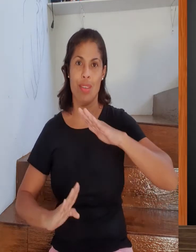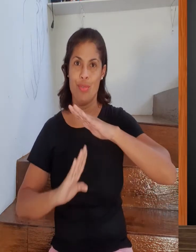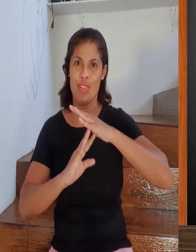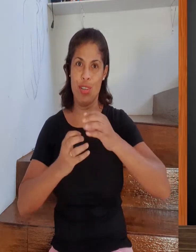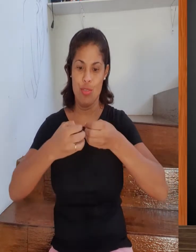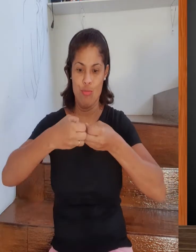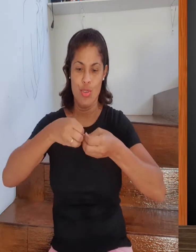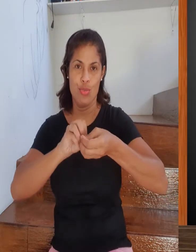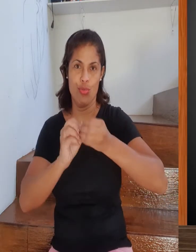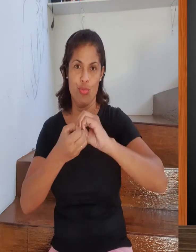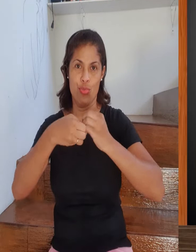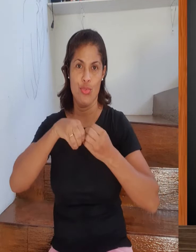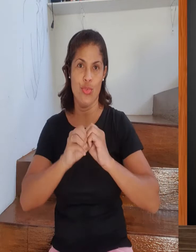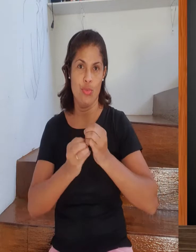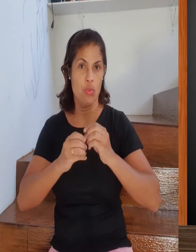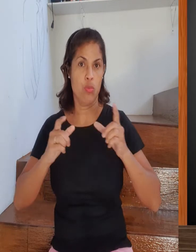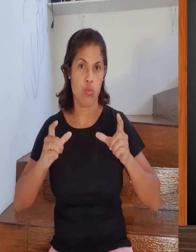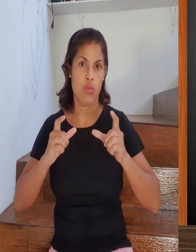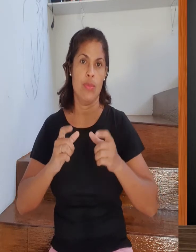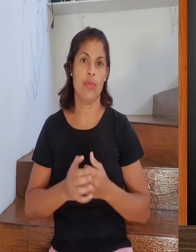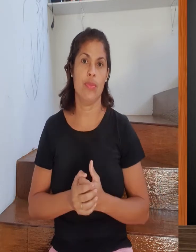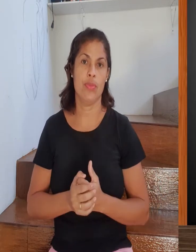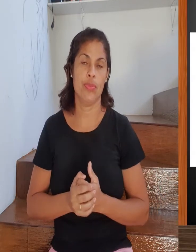no tamanho molecular, como nós vamos ver.